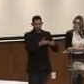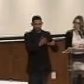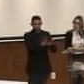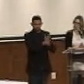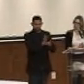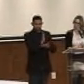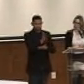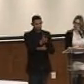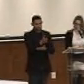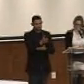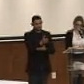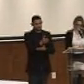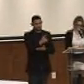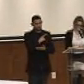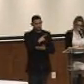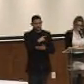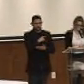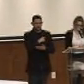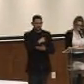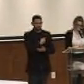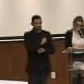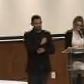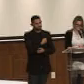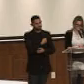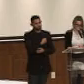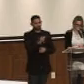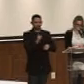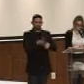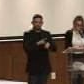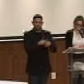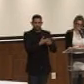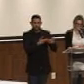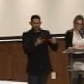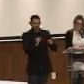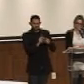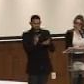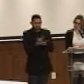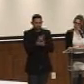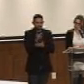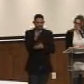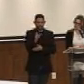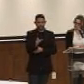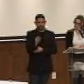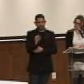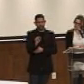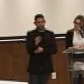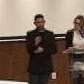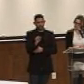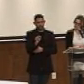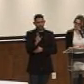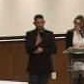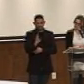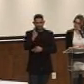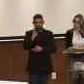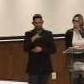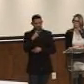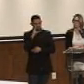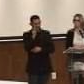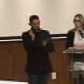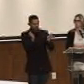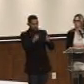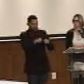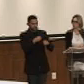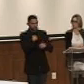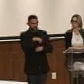Durante várias vezes, a partir do momento em que a reitoria me viu como um